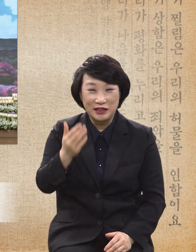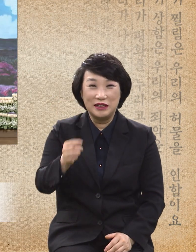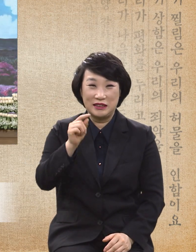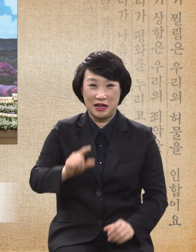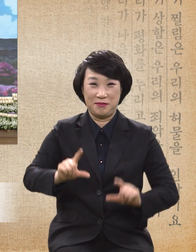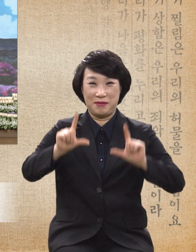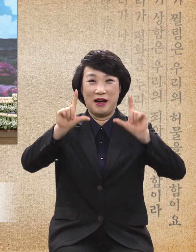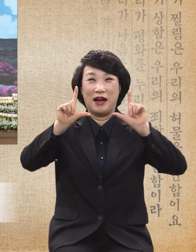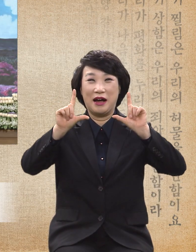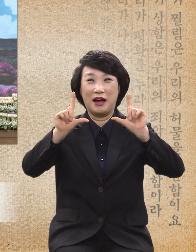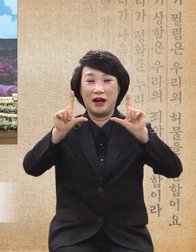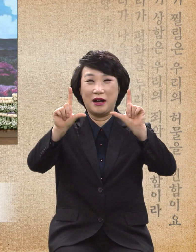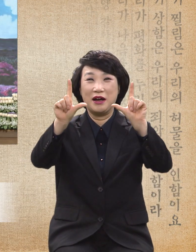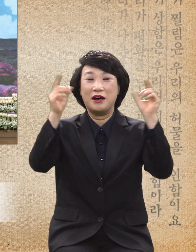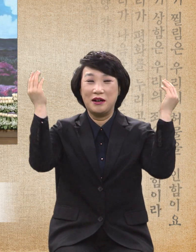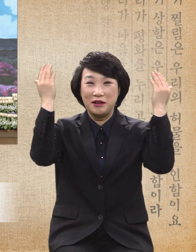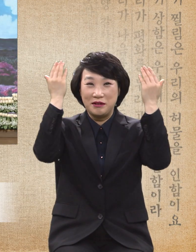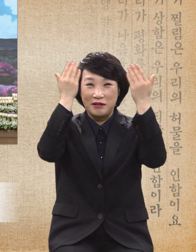준비되어요.